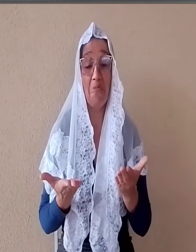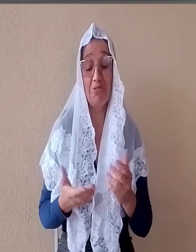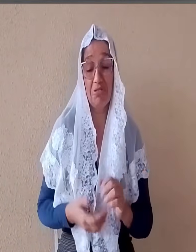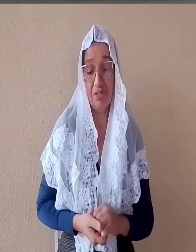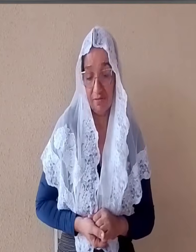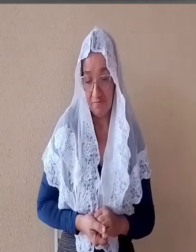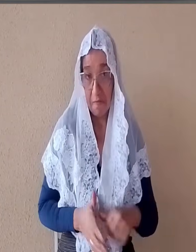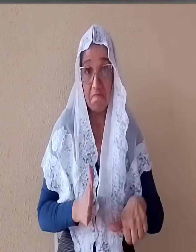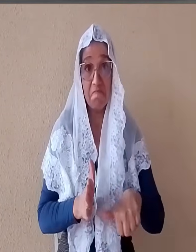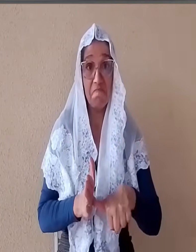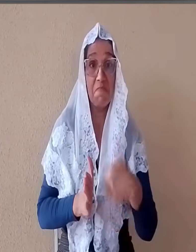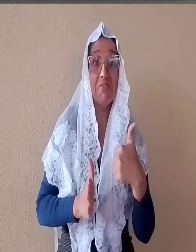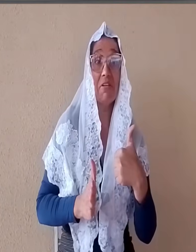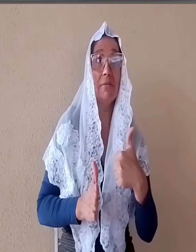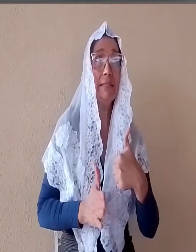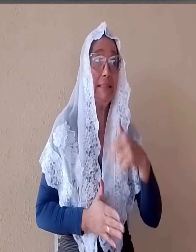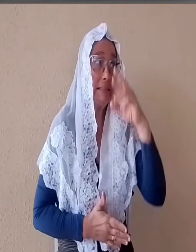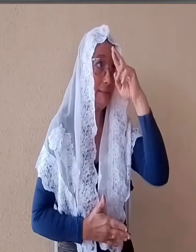do Senhor.